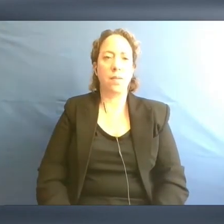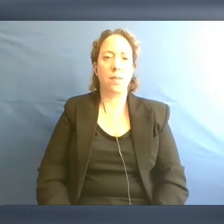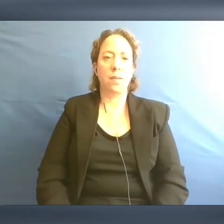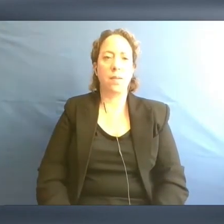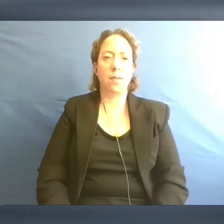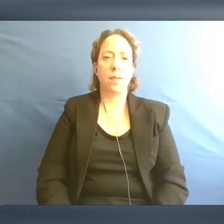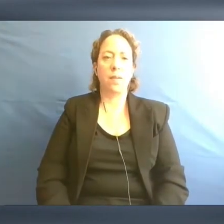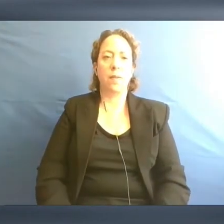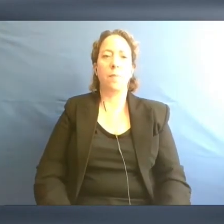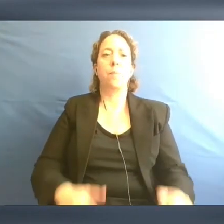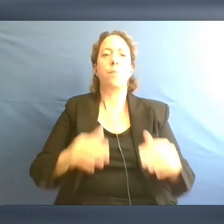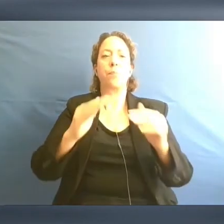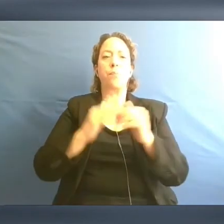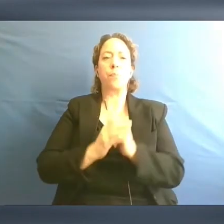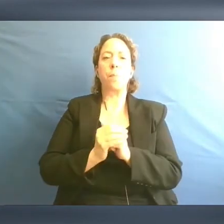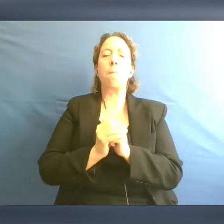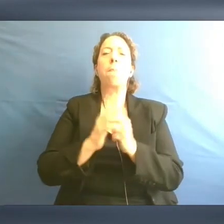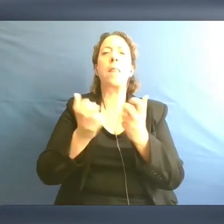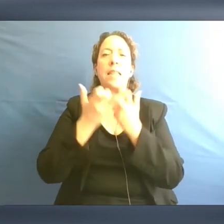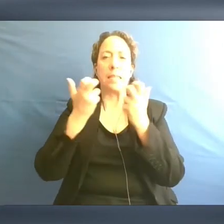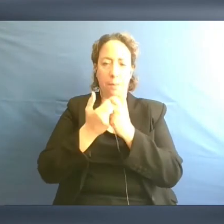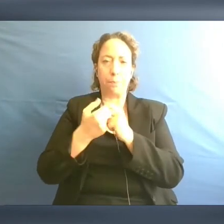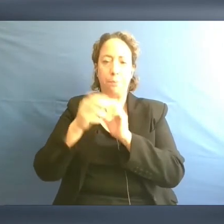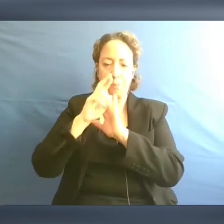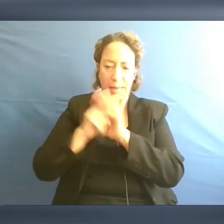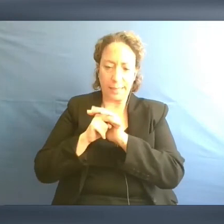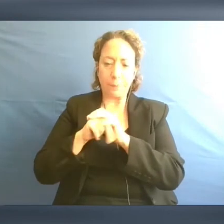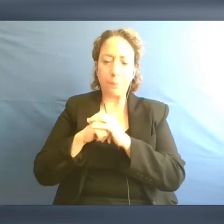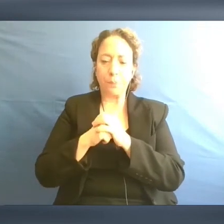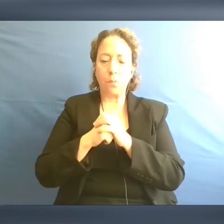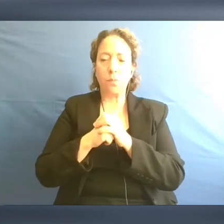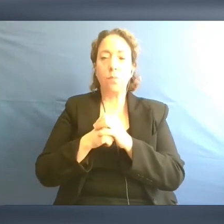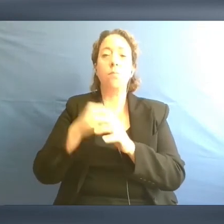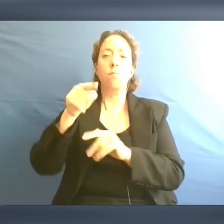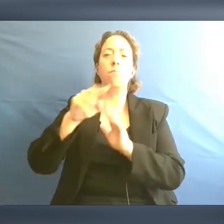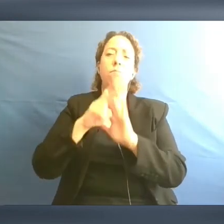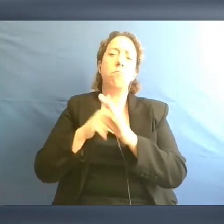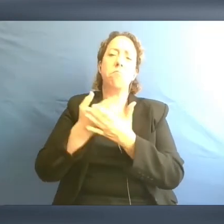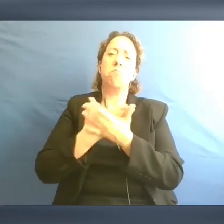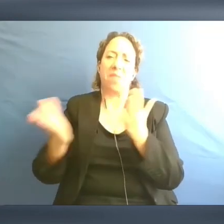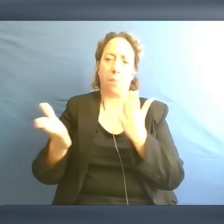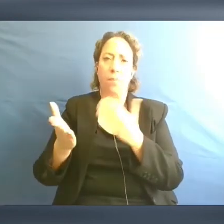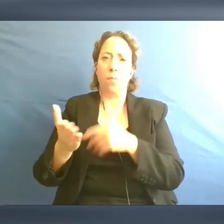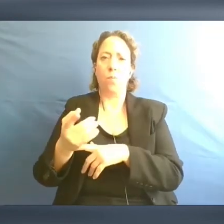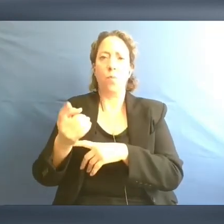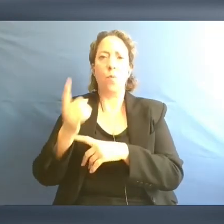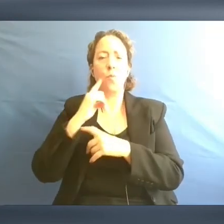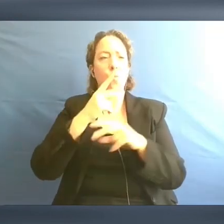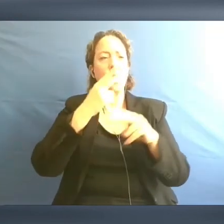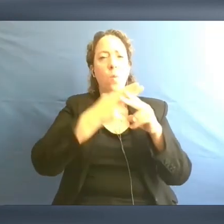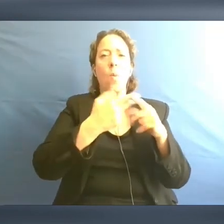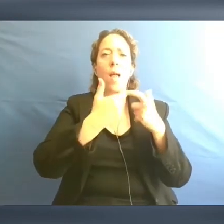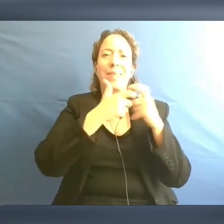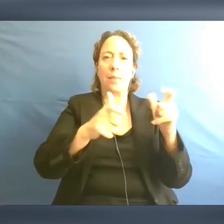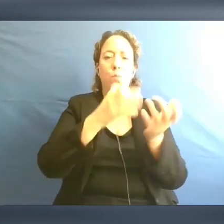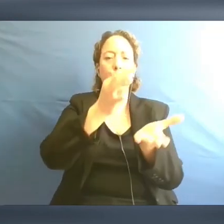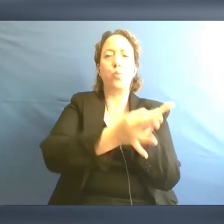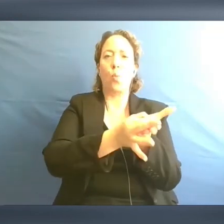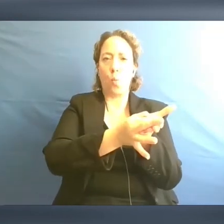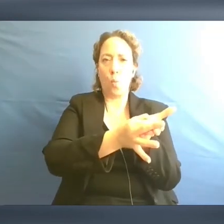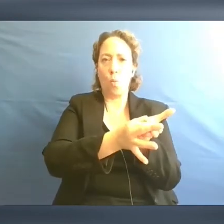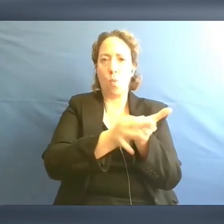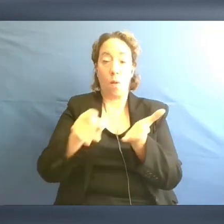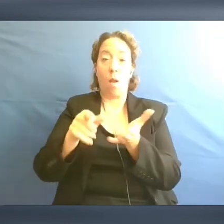Alors, un exemple d'une règle, ici, c'est une règle assez simple qui vérifie la présence d'un nom accessible pour les boutons. Donc, c'est quelque chose